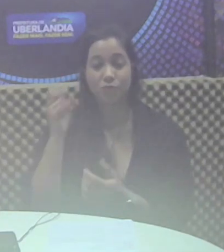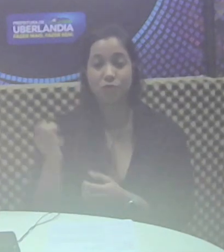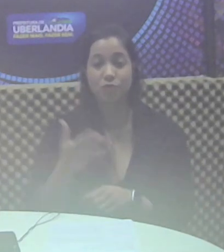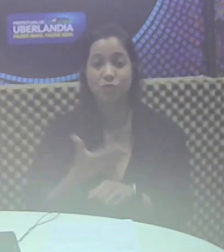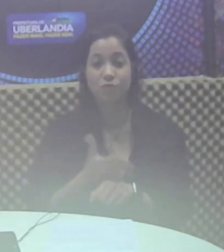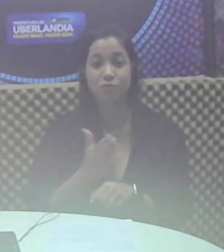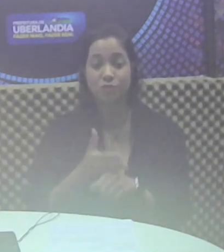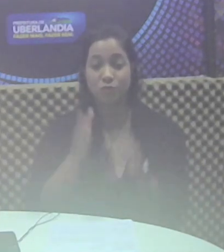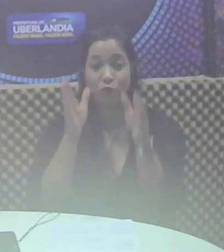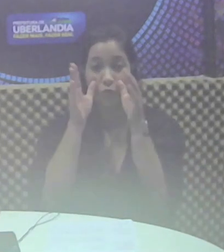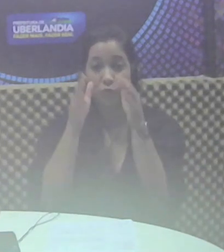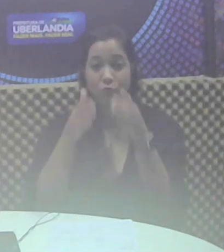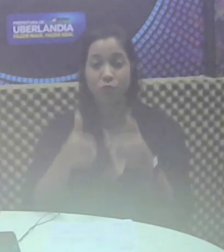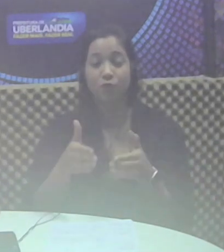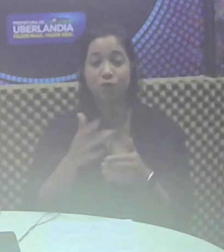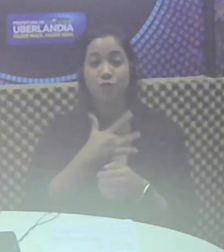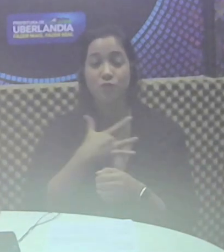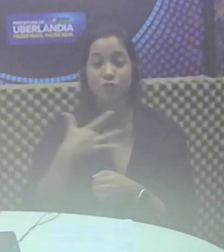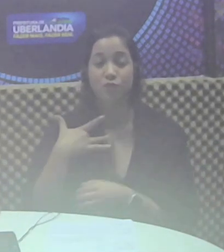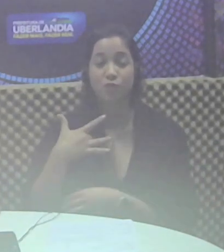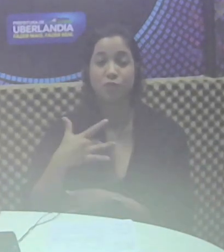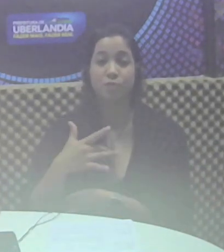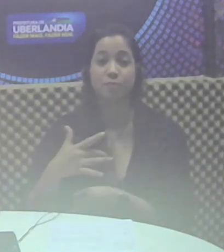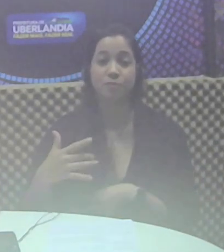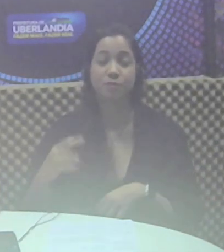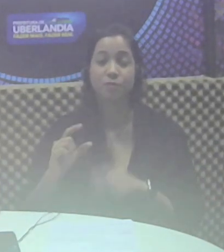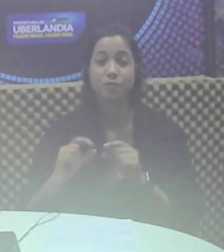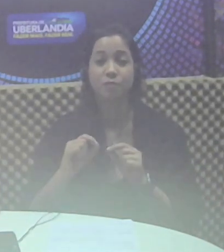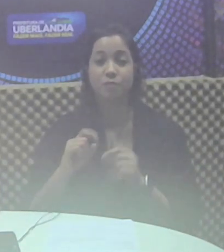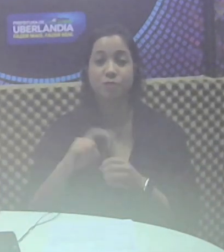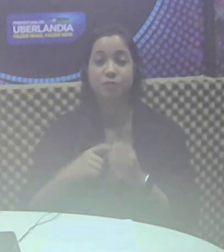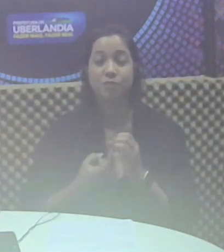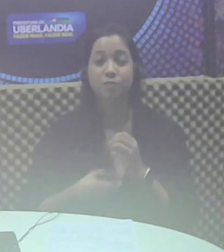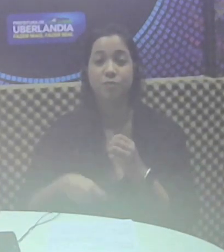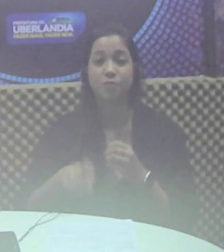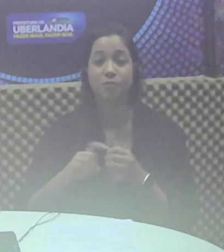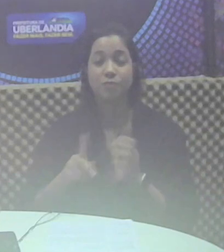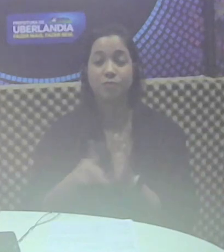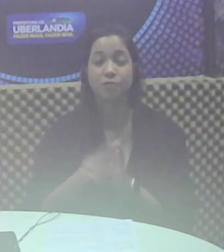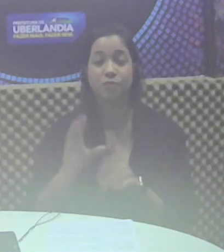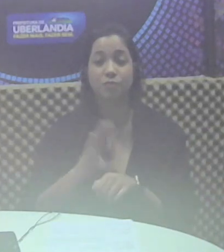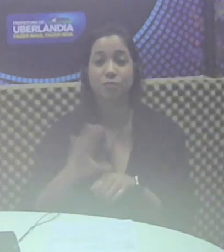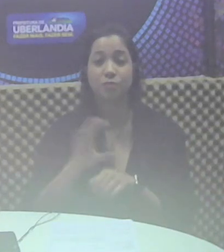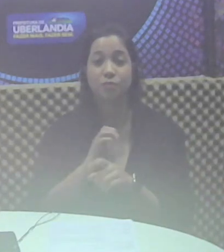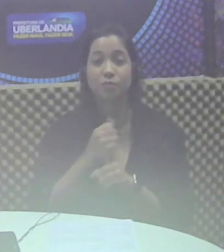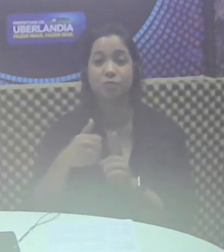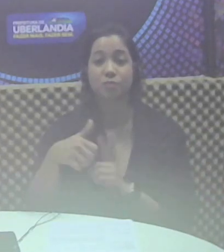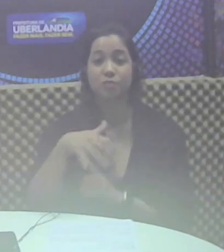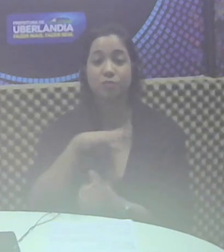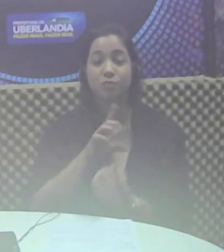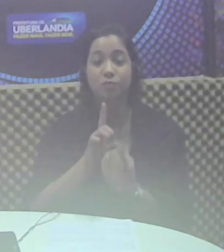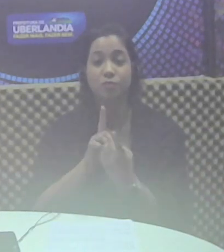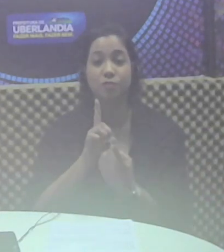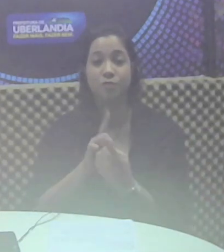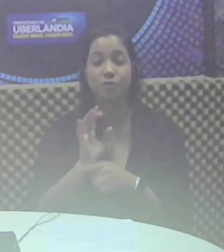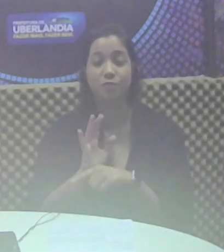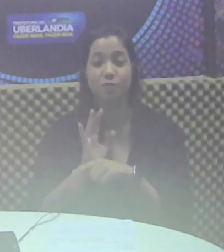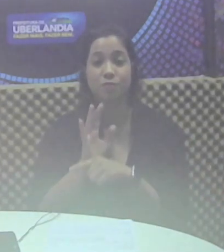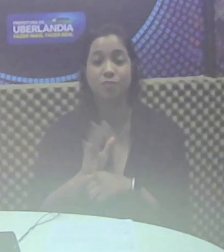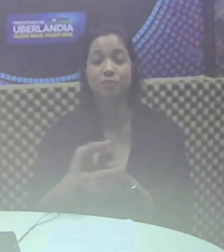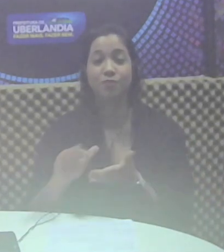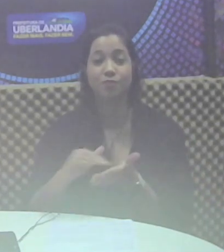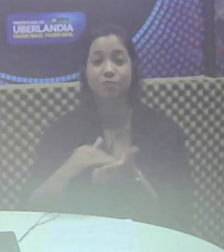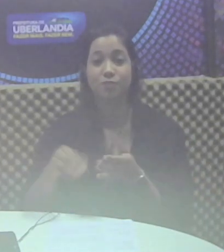treinamento voltado ao setor da saúde. Trata-se do ciclo de capacitação do serviço social para assistentes sociais da